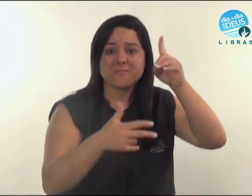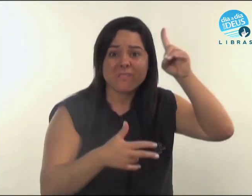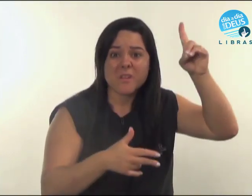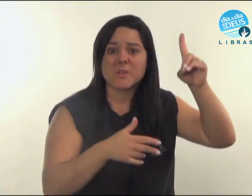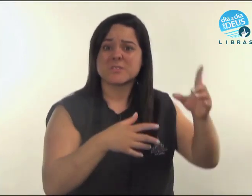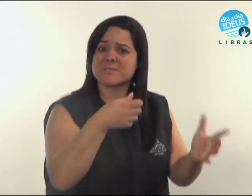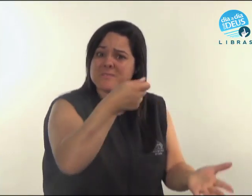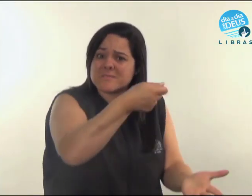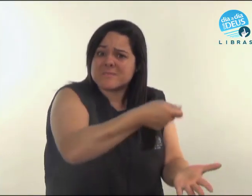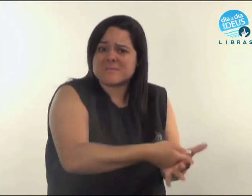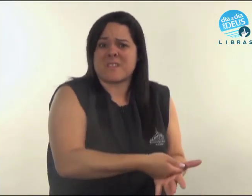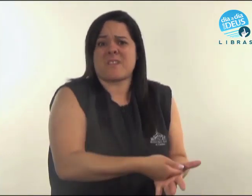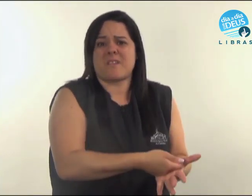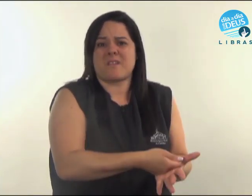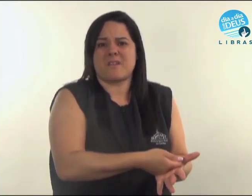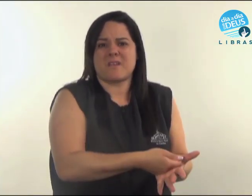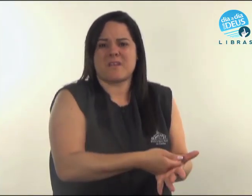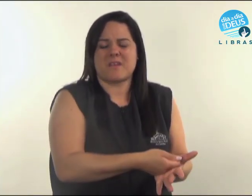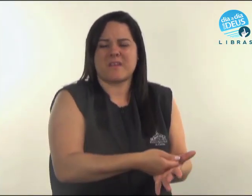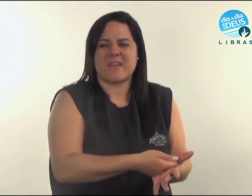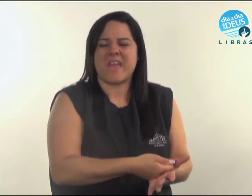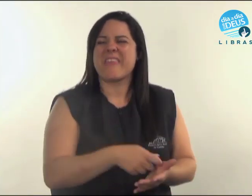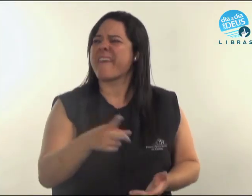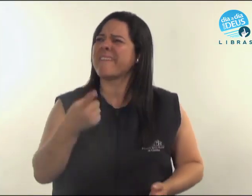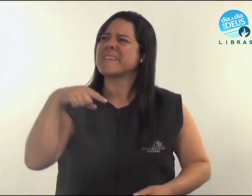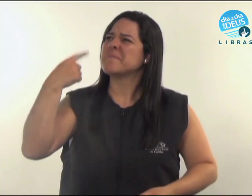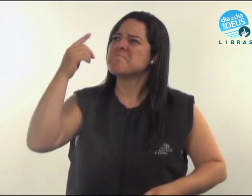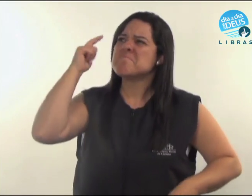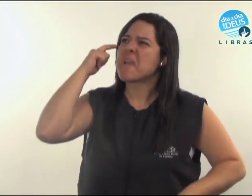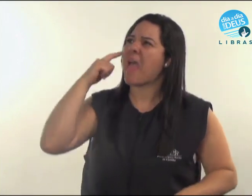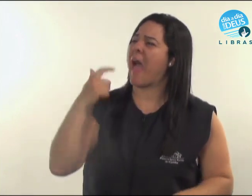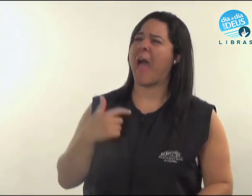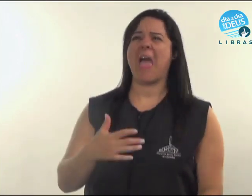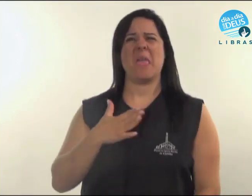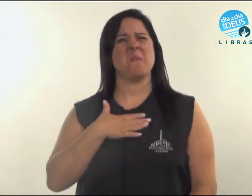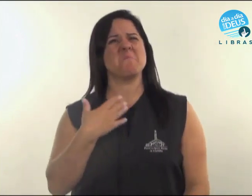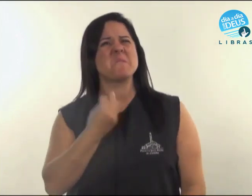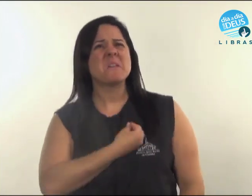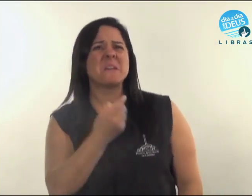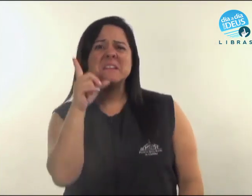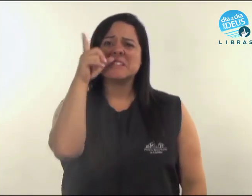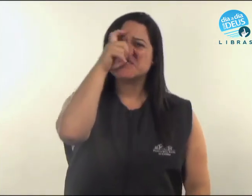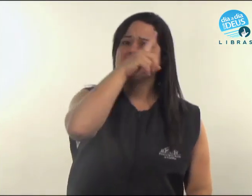e depois não entende por que está indo tão complicada a sua vida. Para de brincar com coisa séria.